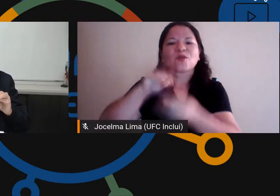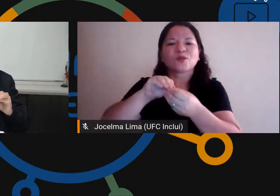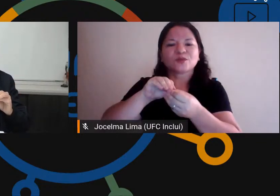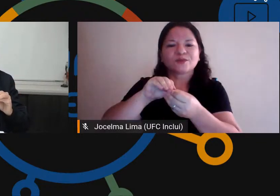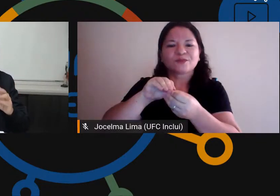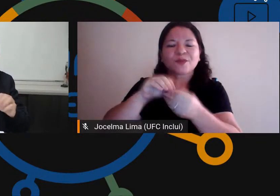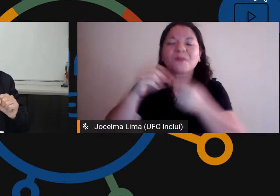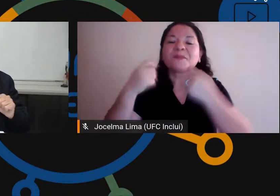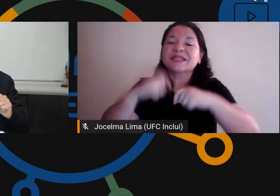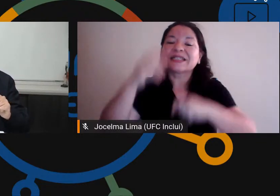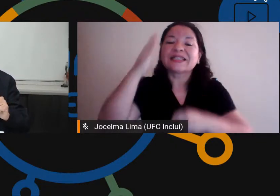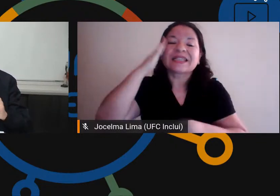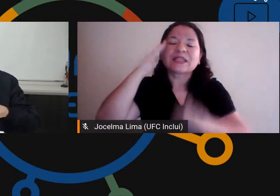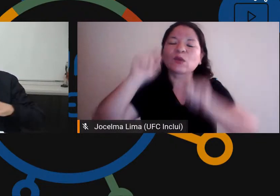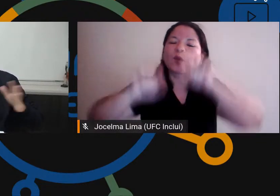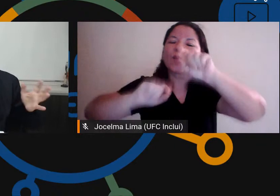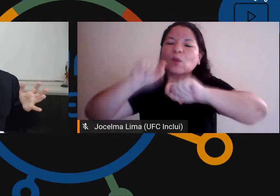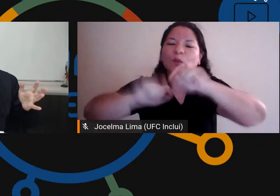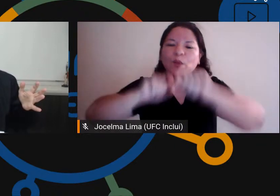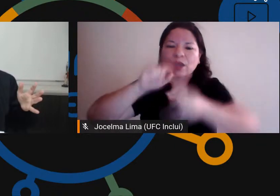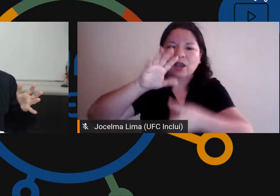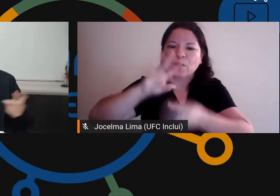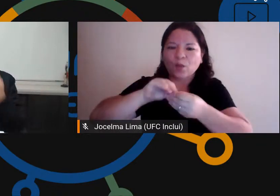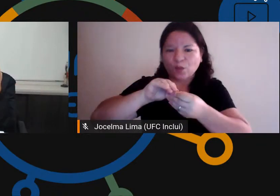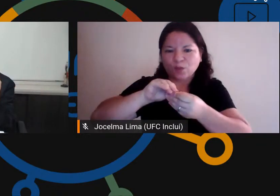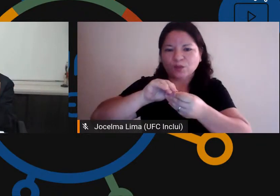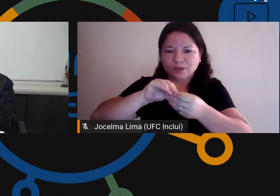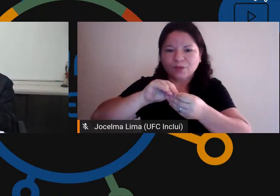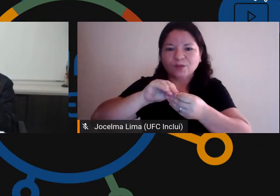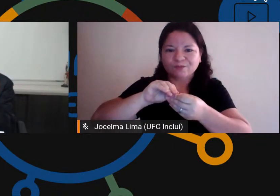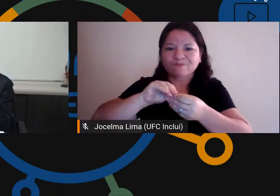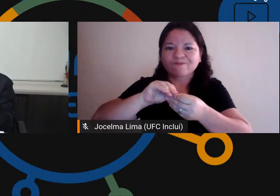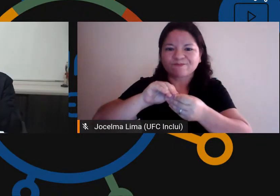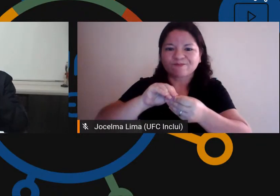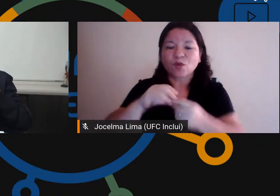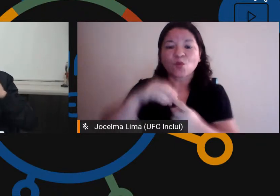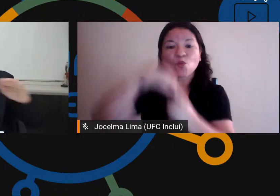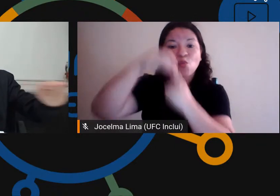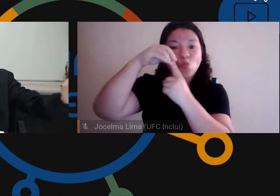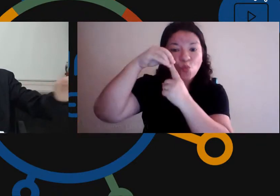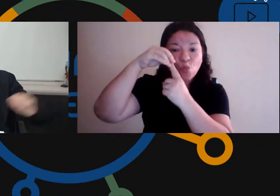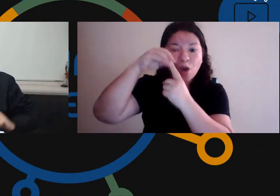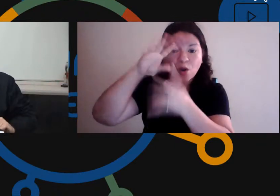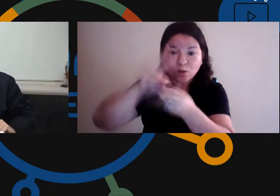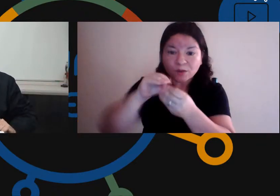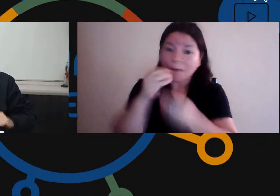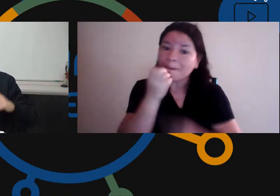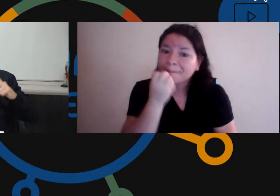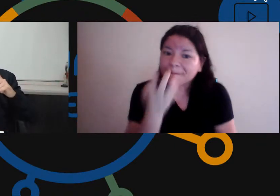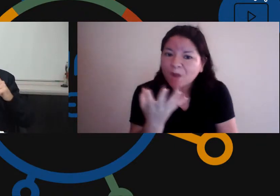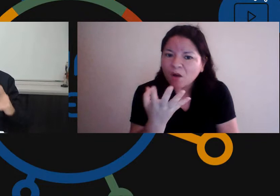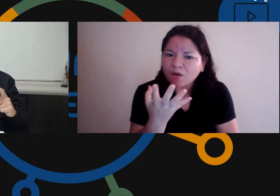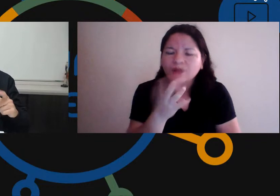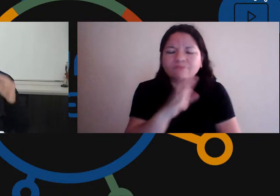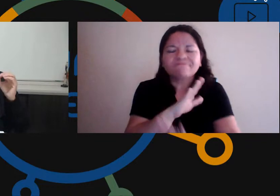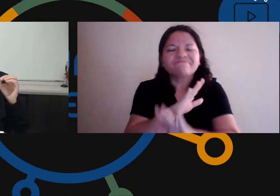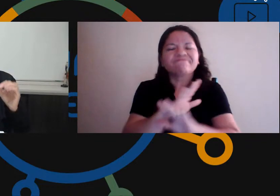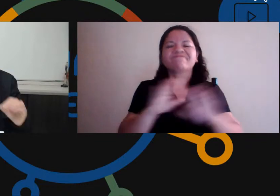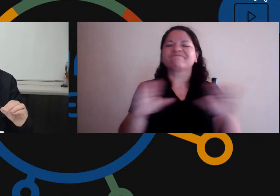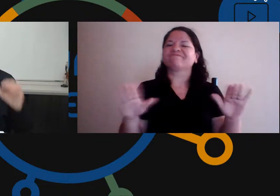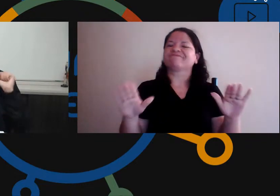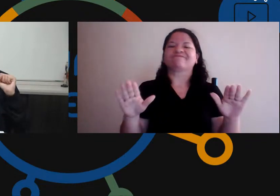é a conclusão, tá? E não é um monte de conclusão. Se tiver uma conclusão boa, basta. Não é quantidade,